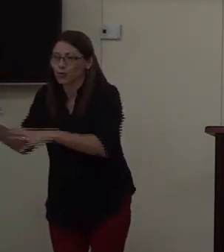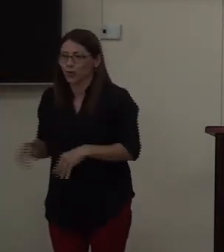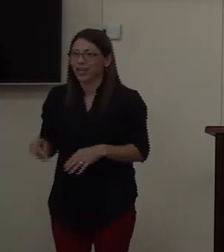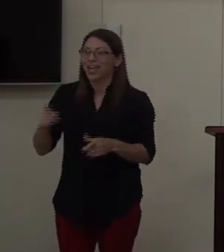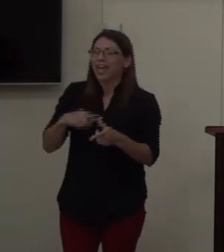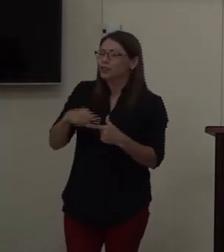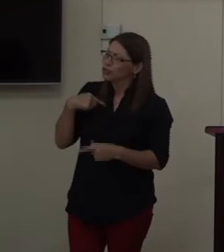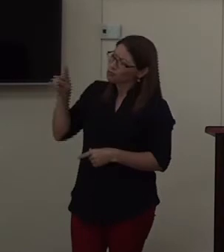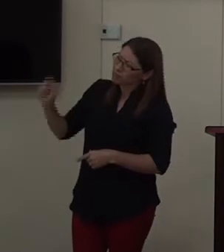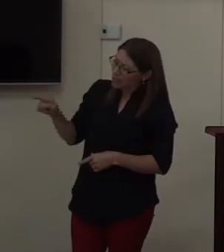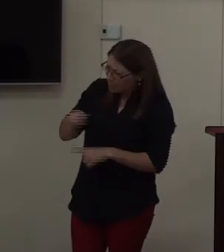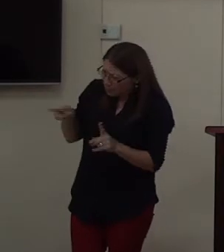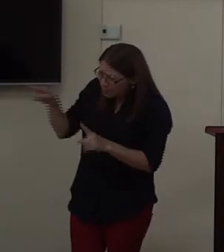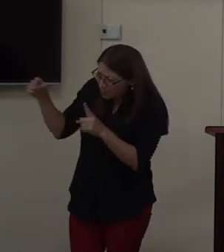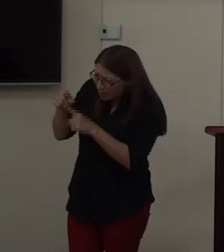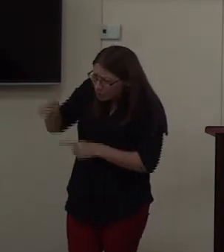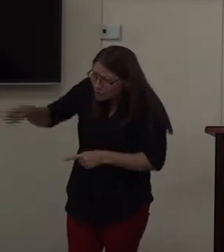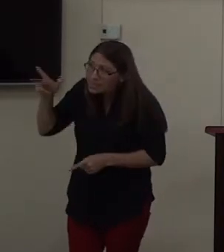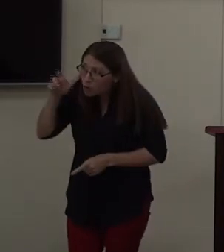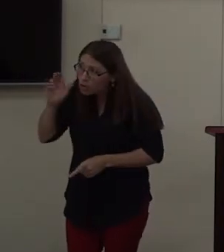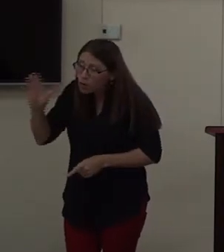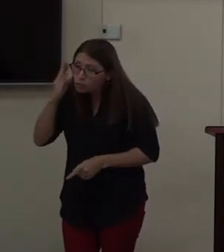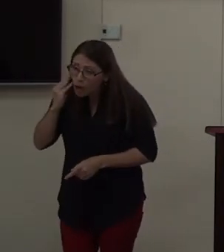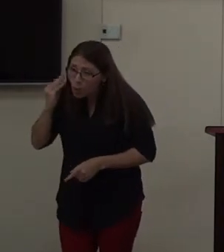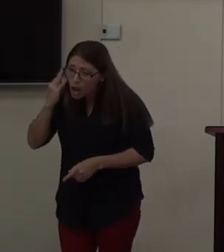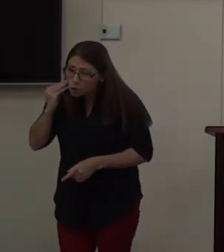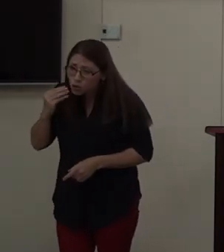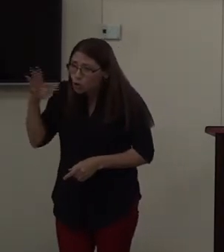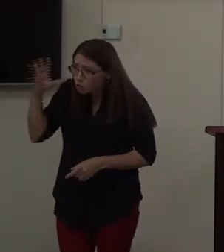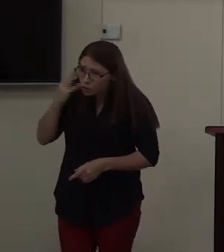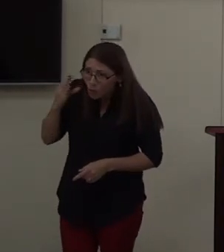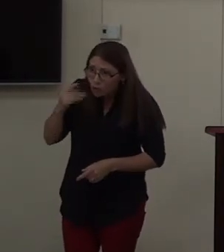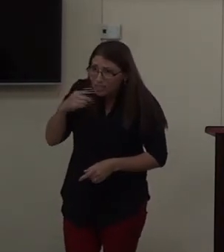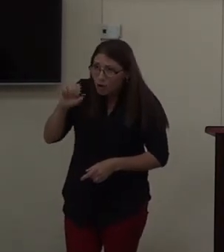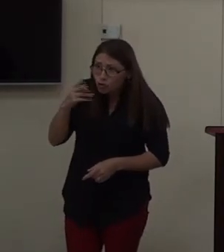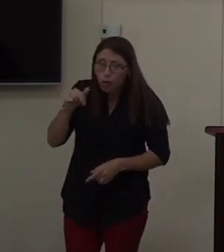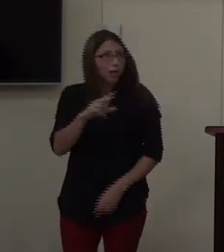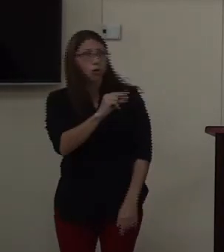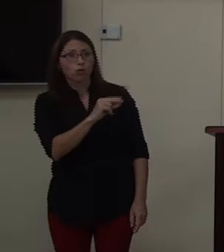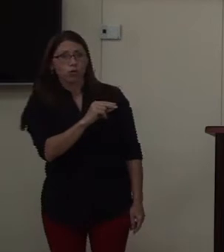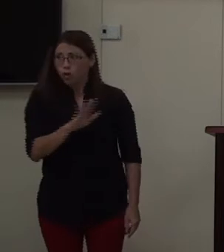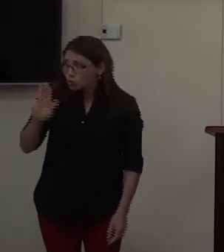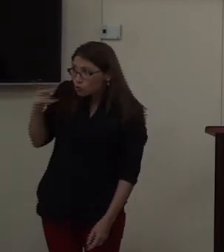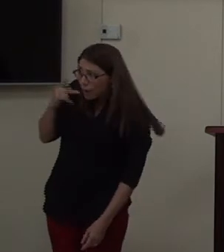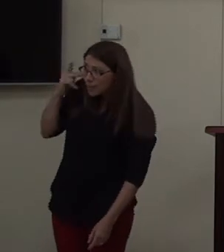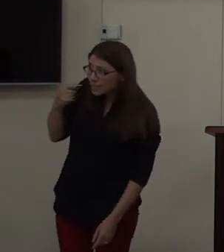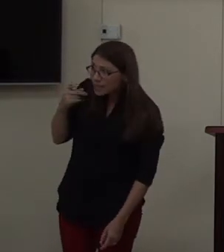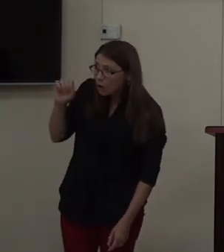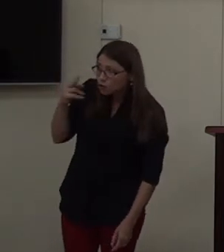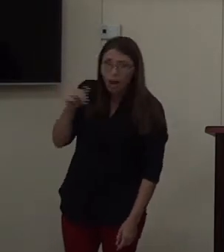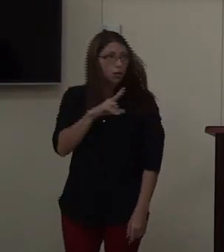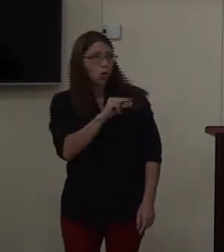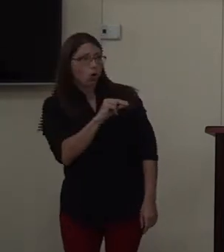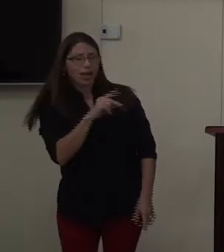palabra ustedes se la oyeron a sus abuelos. ¿Sus abuelos sí decían osho? No. ¿Sus papás decían osho? Osho,